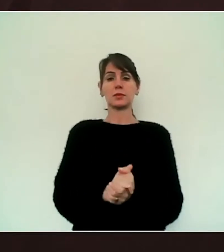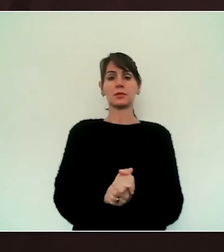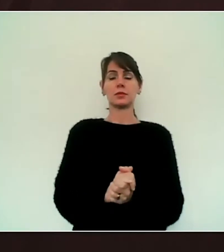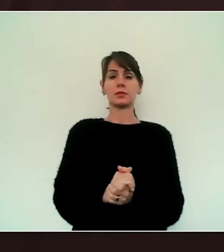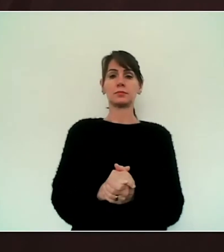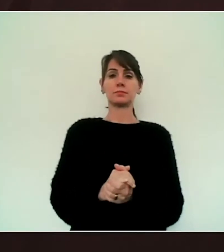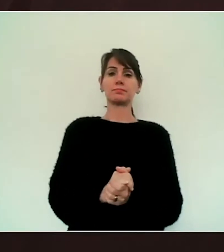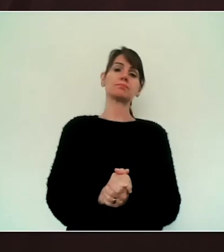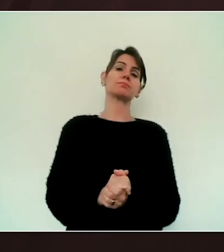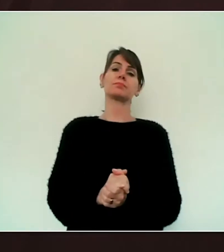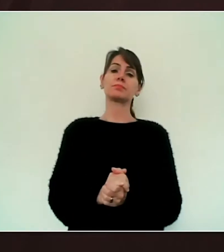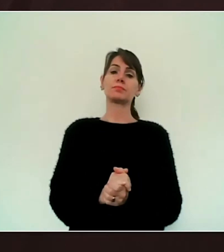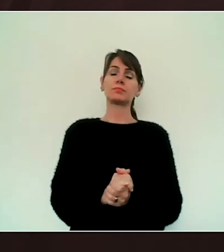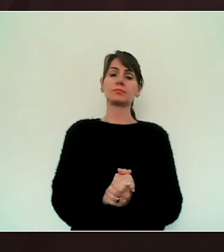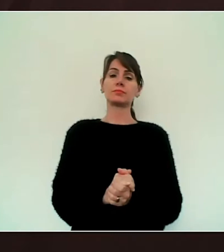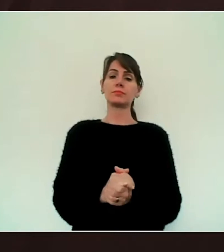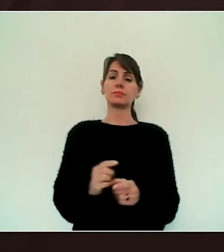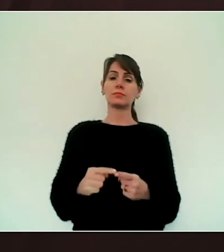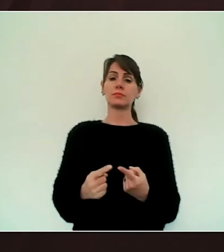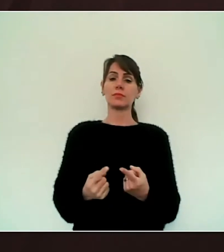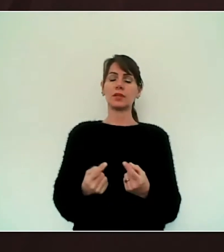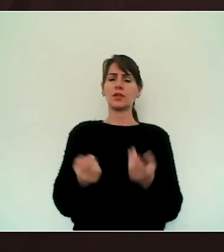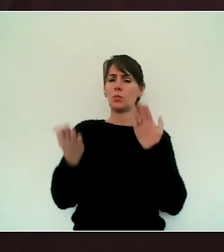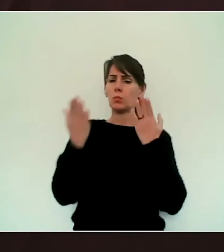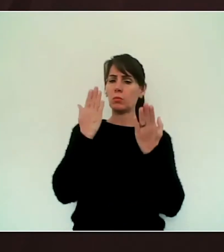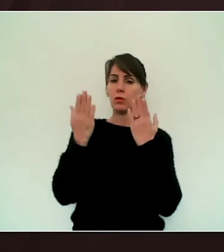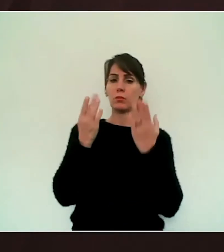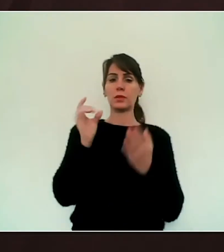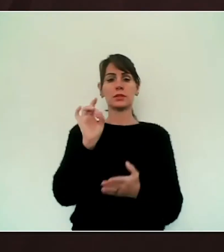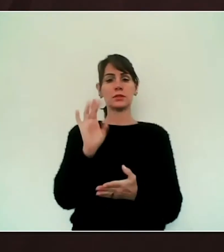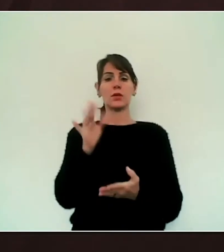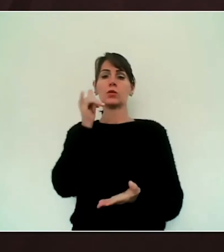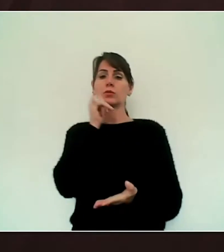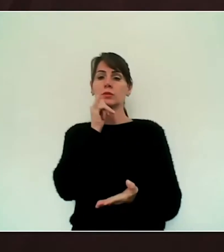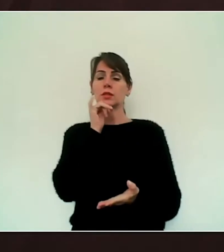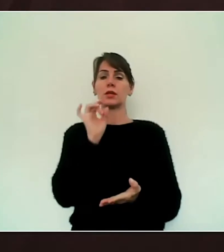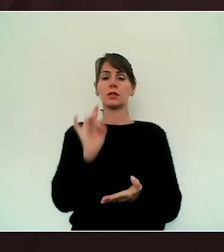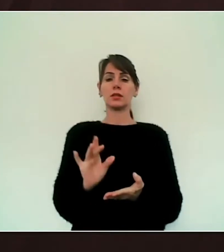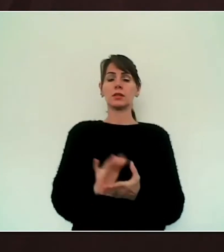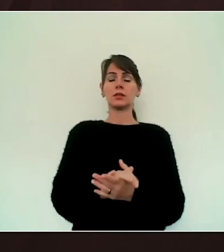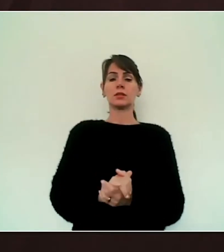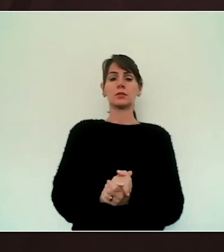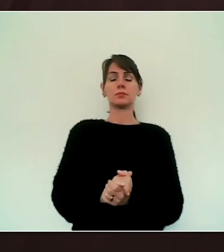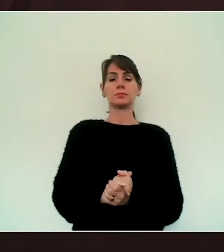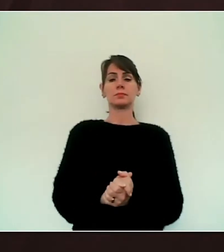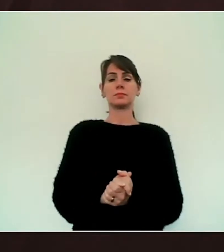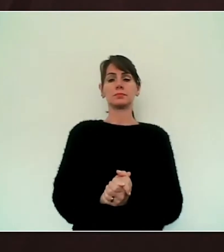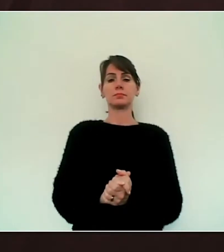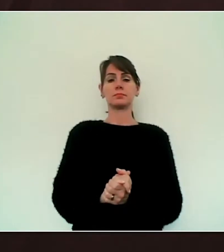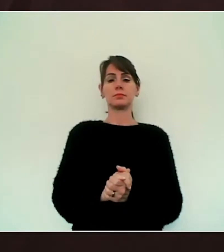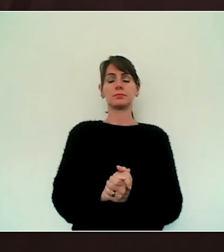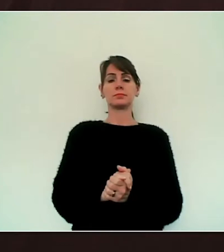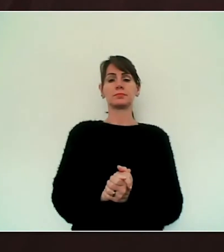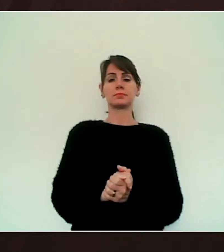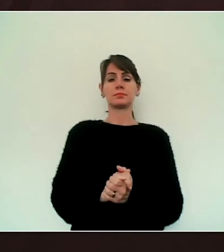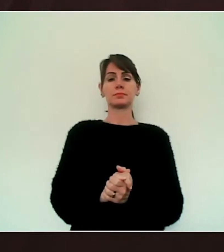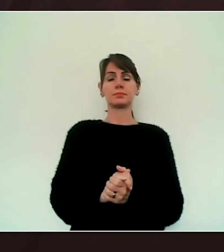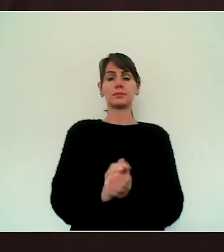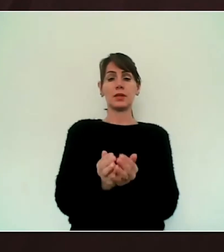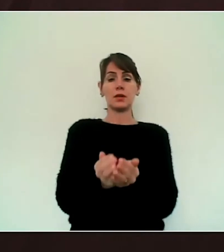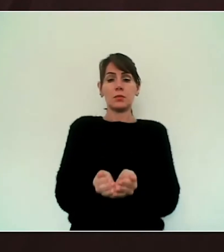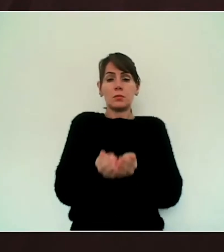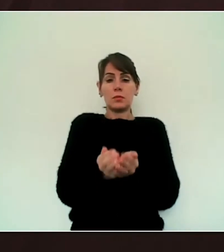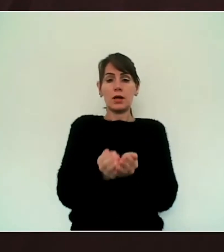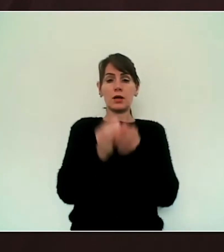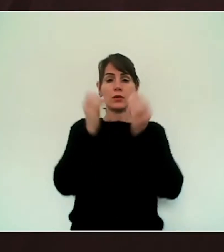mas sejam salvos pelo barco. Como a arca de Noé, né? Então, isso